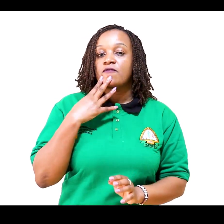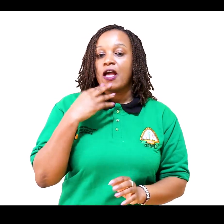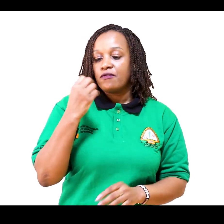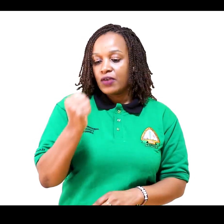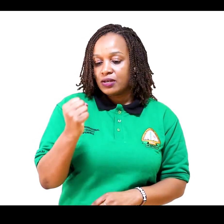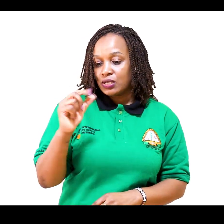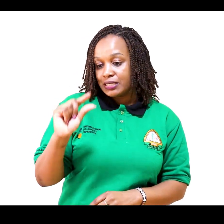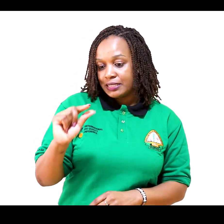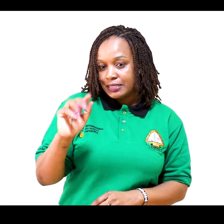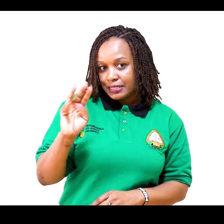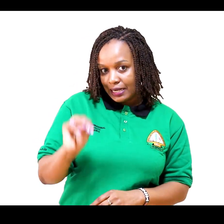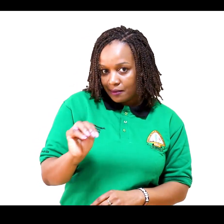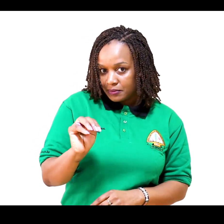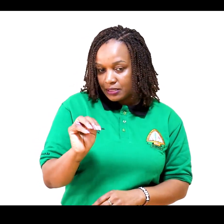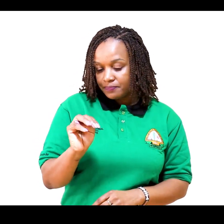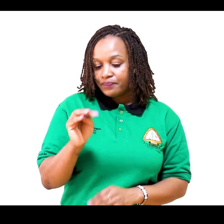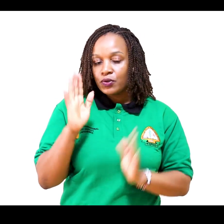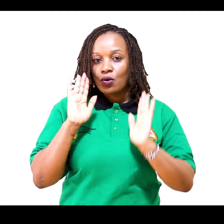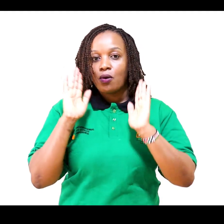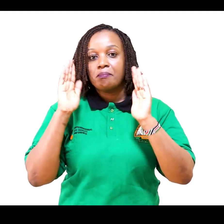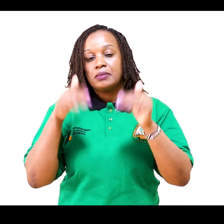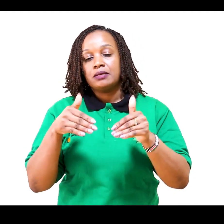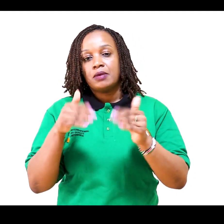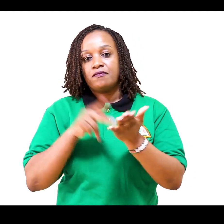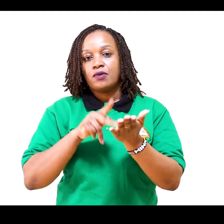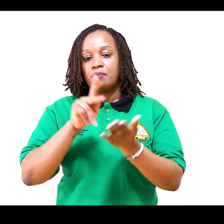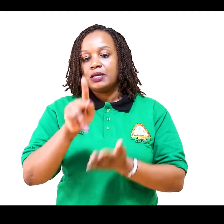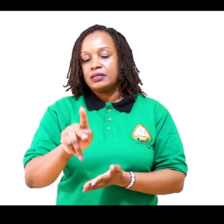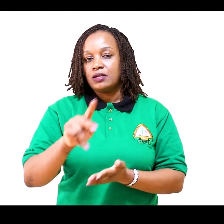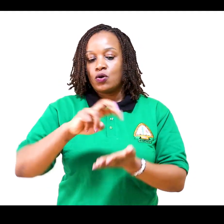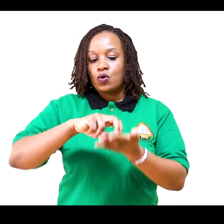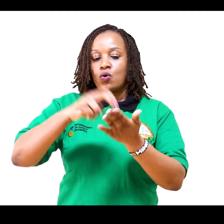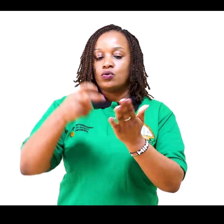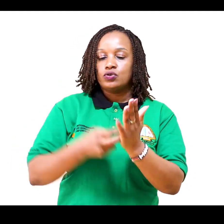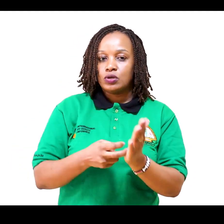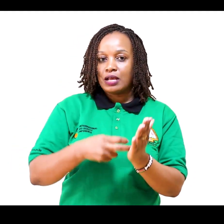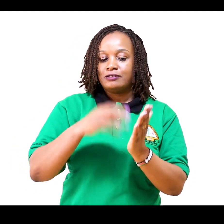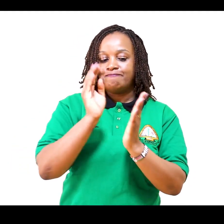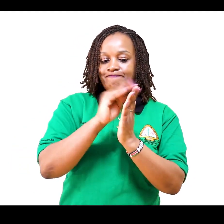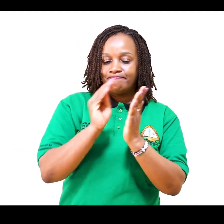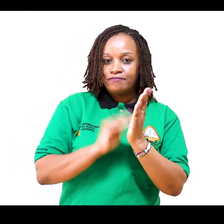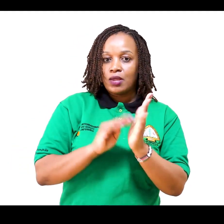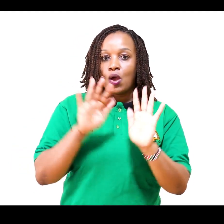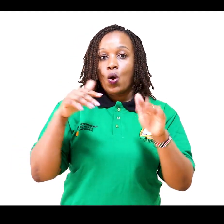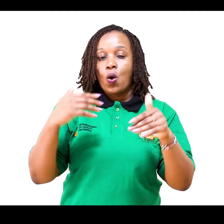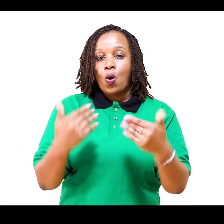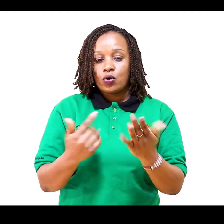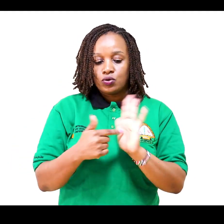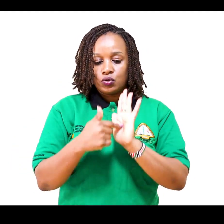500 iliyowasilishwa. Gharama ya huduma hii ni shilingi 2,500 kwa kila